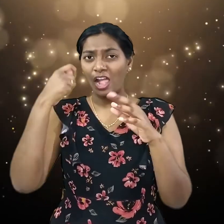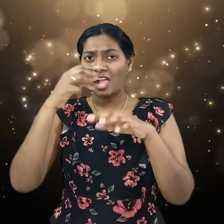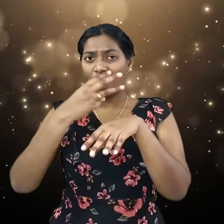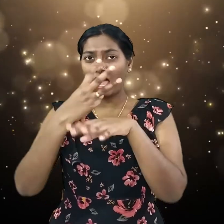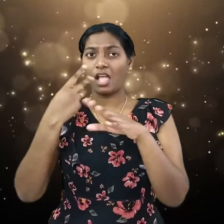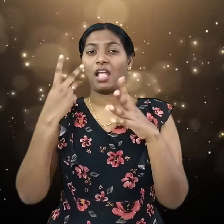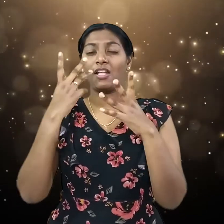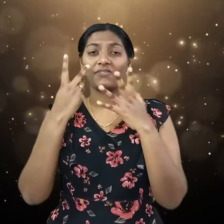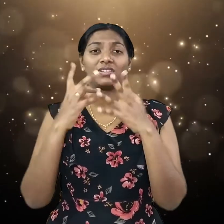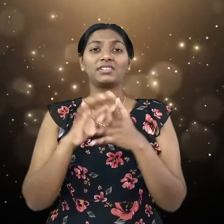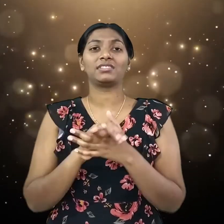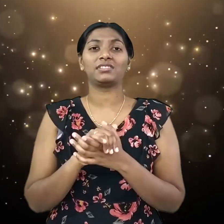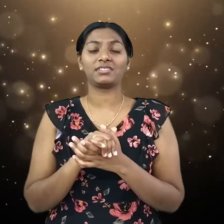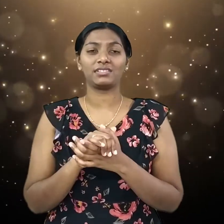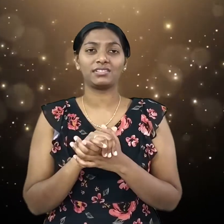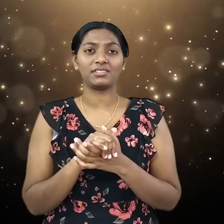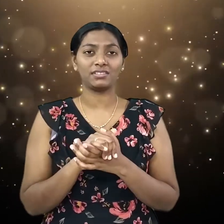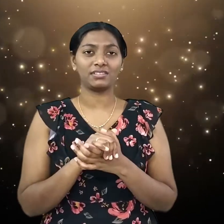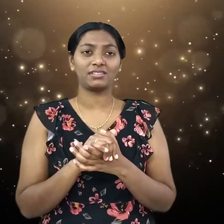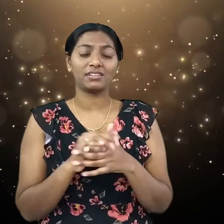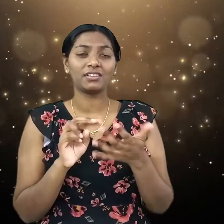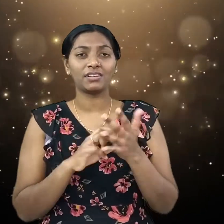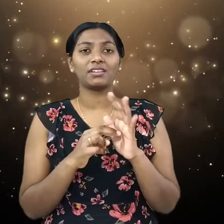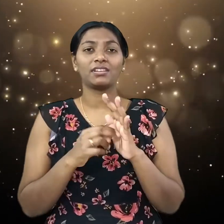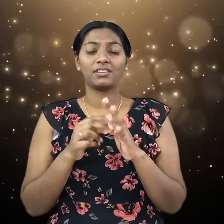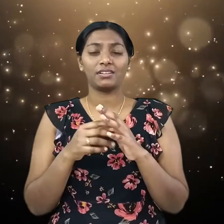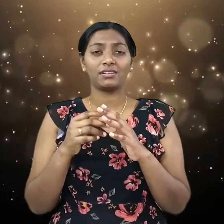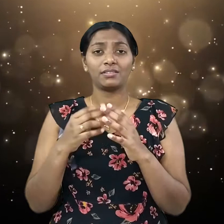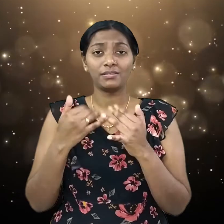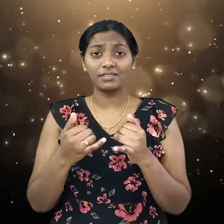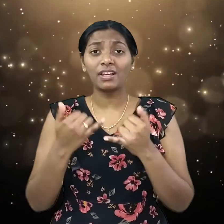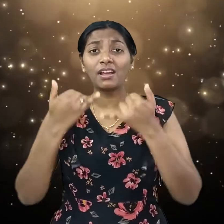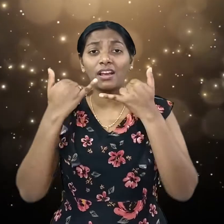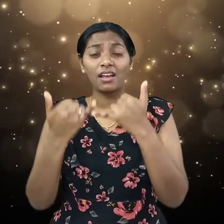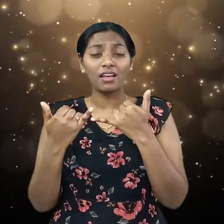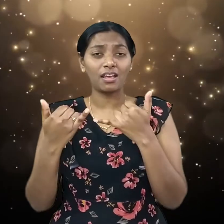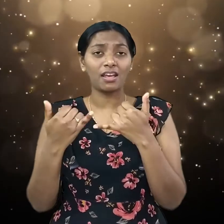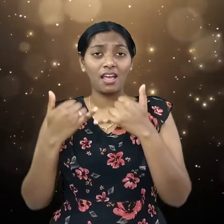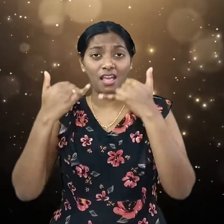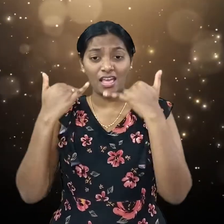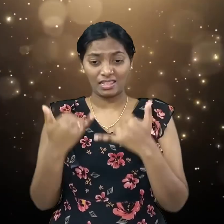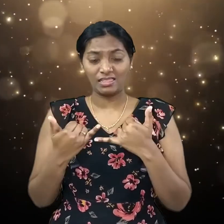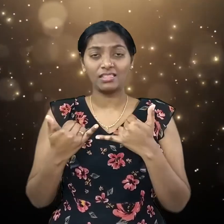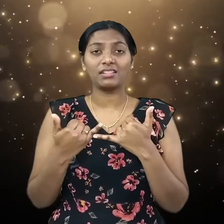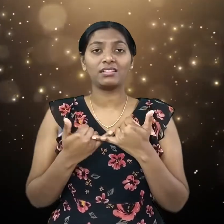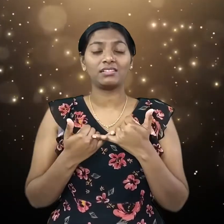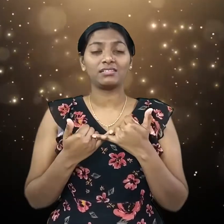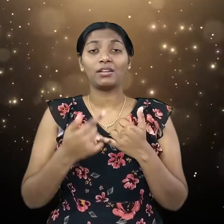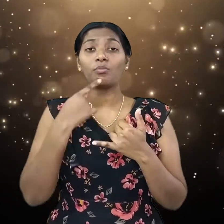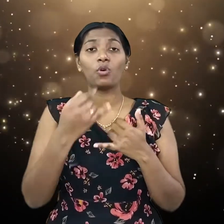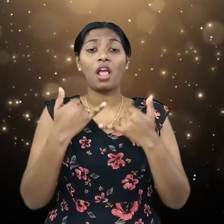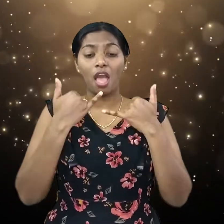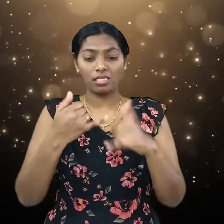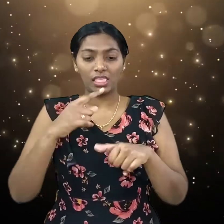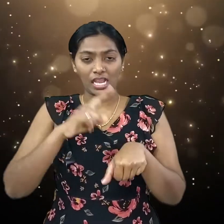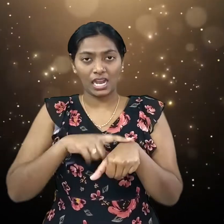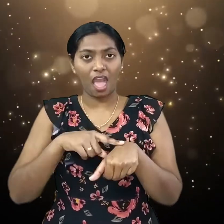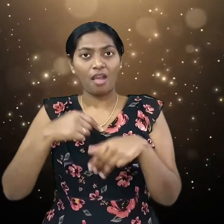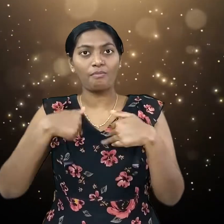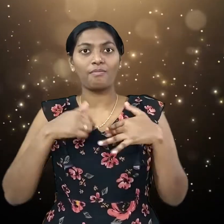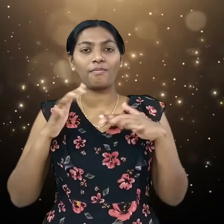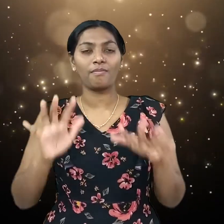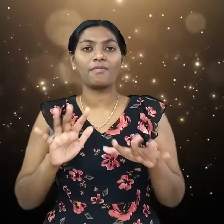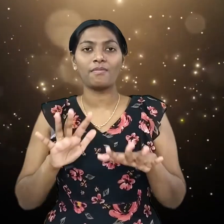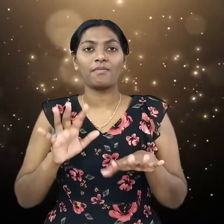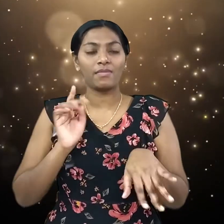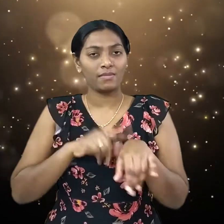क्या। प्रेज द लॉर्ड, उसने इतना सब बताया और वो यहां पे बोले ताकि अब, बोली अब, बोली ये